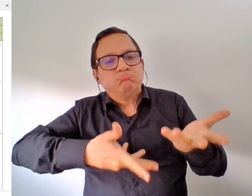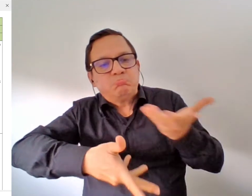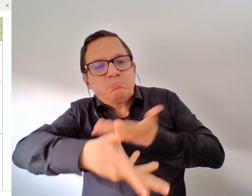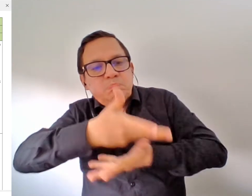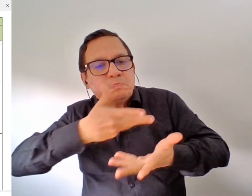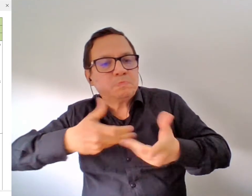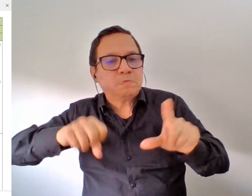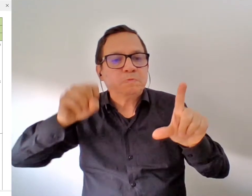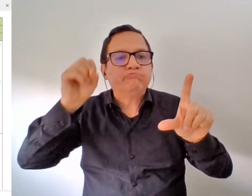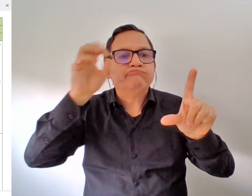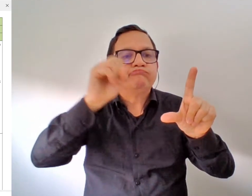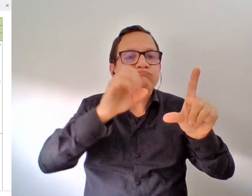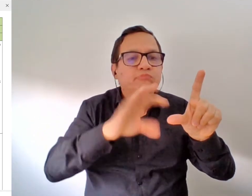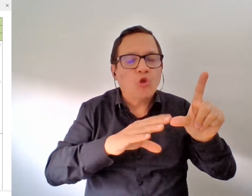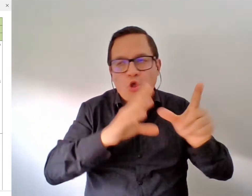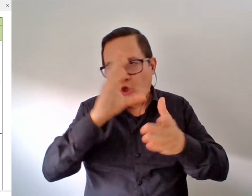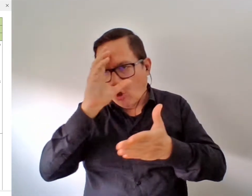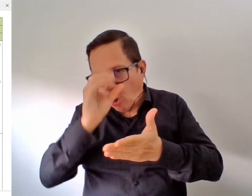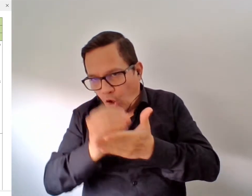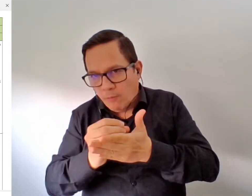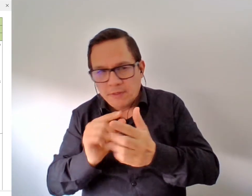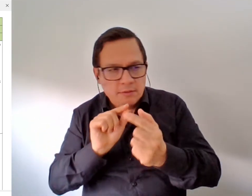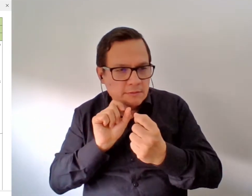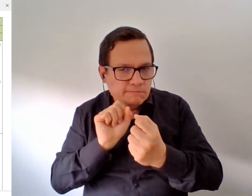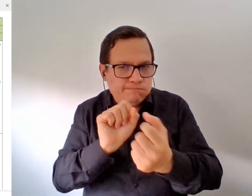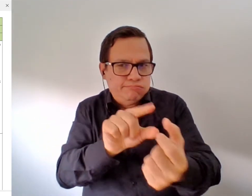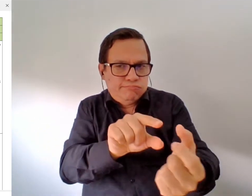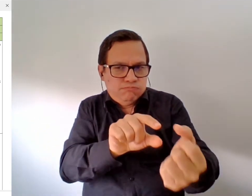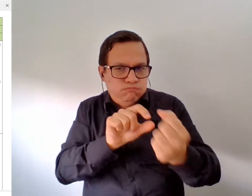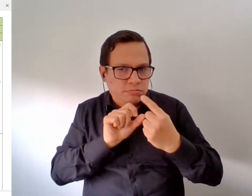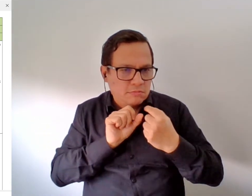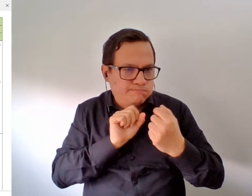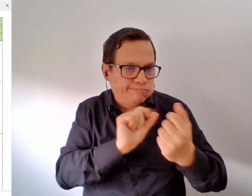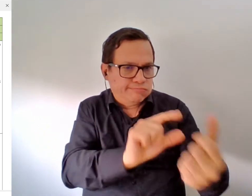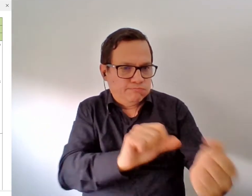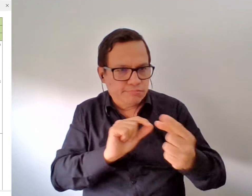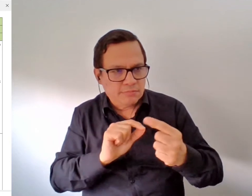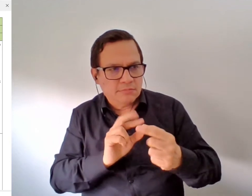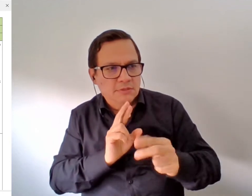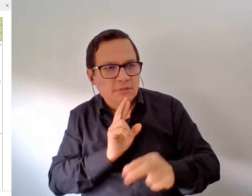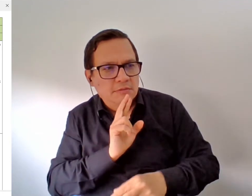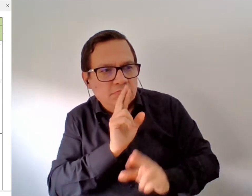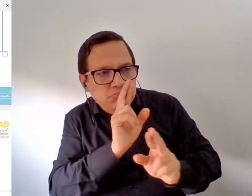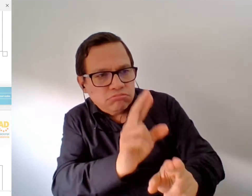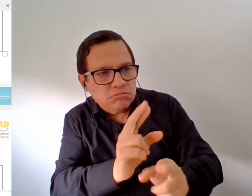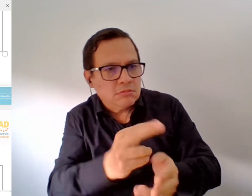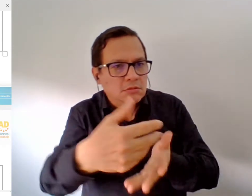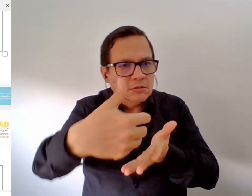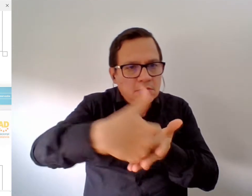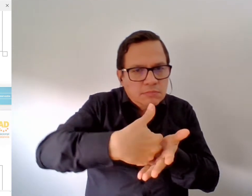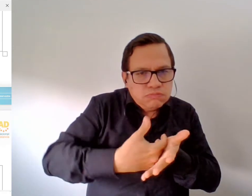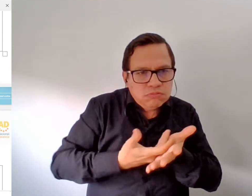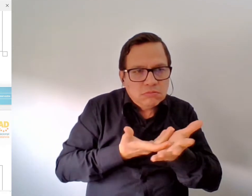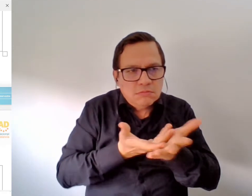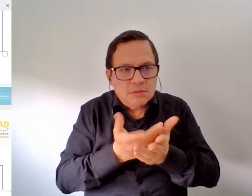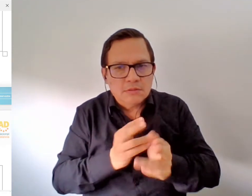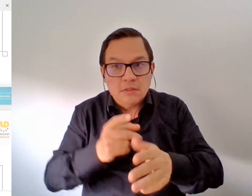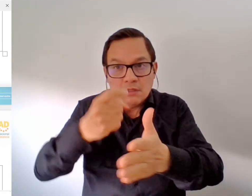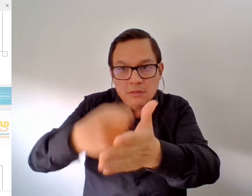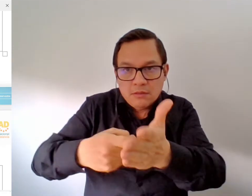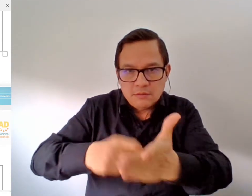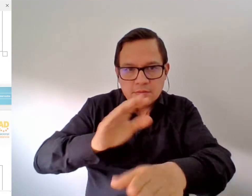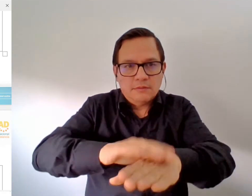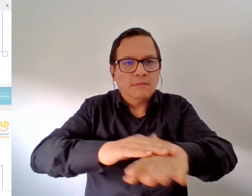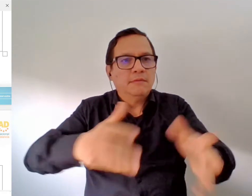Participación. Comparte en el foro de la actividad opiniones argumentadas sobre distribuciones de